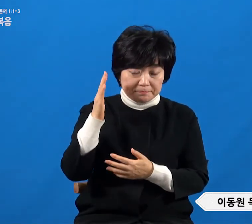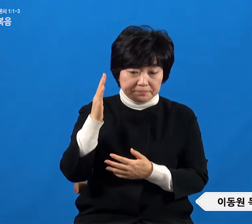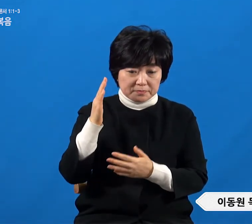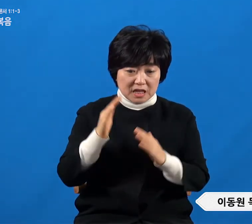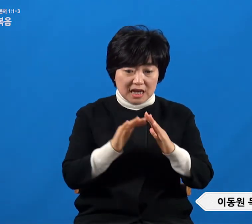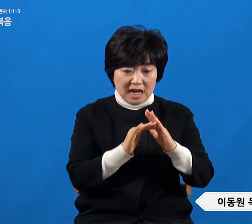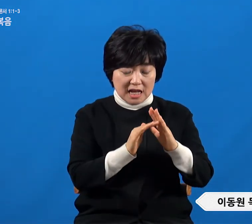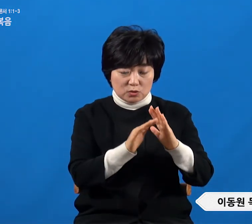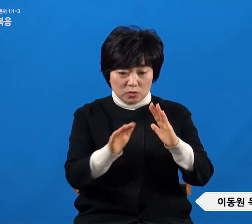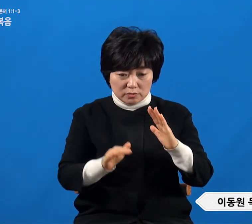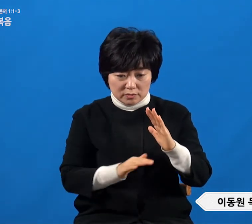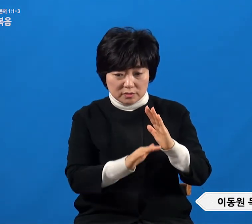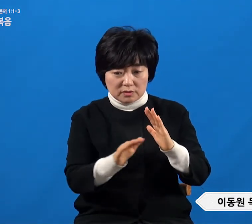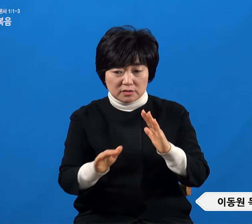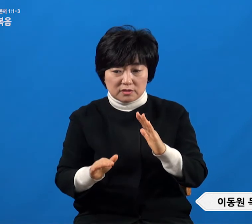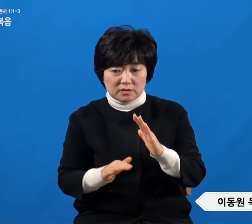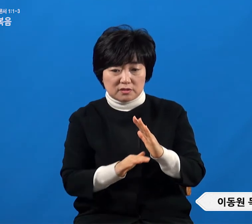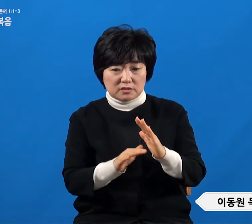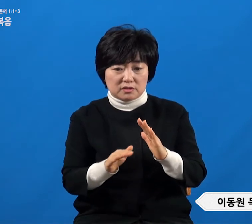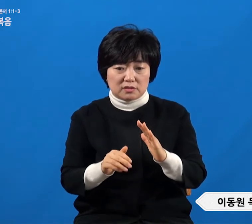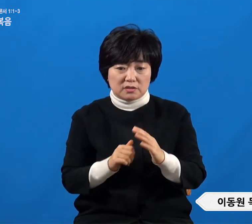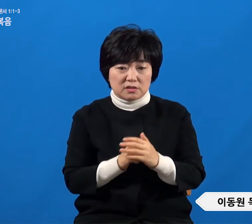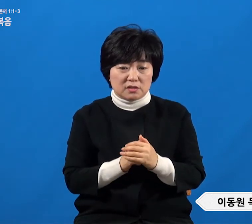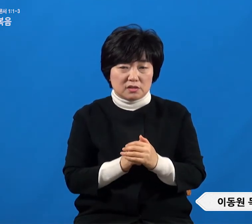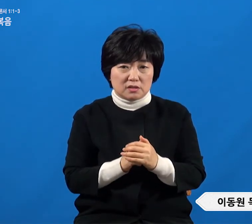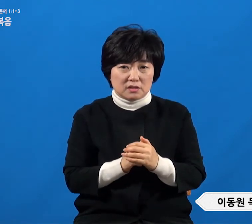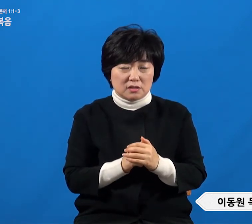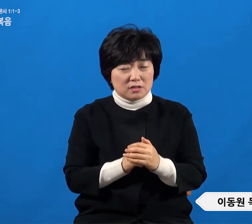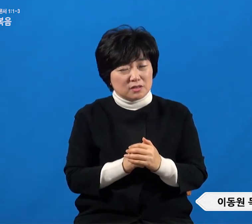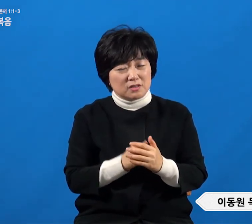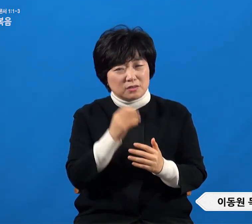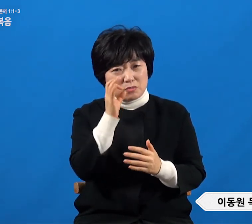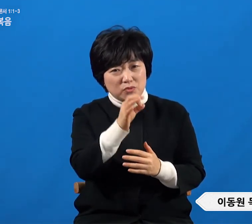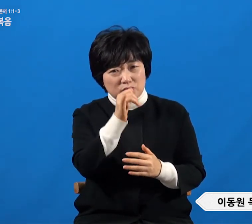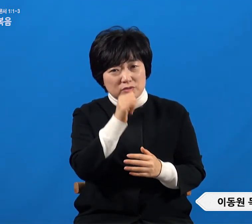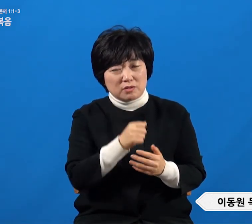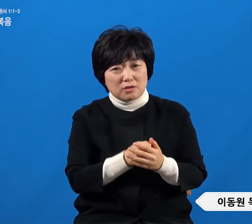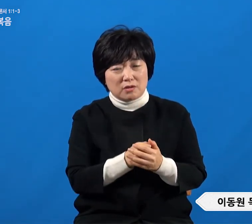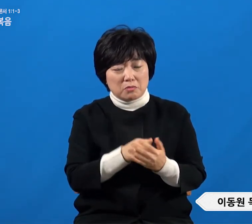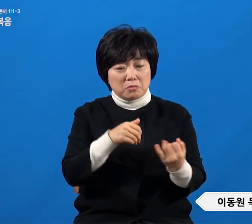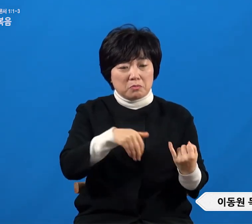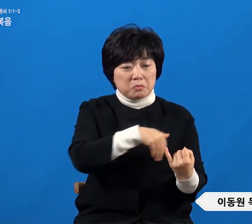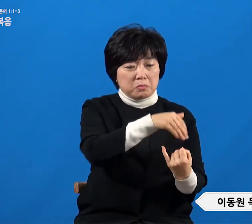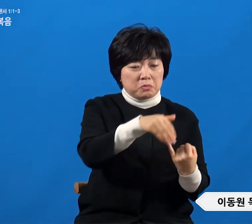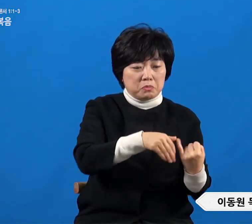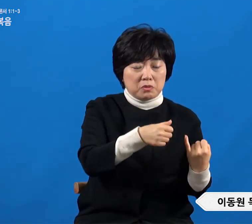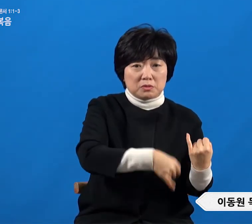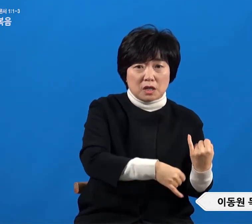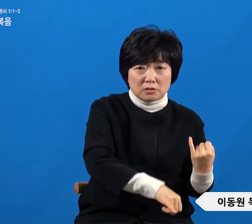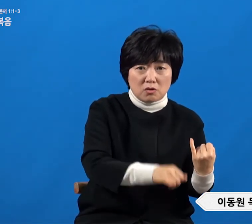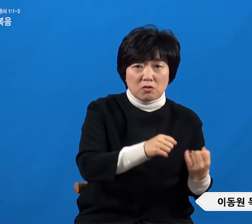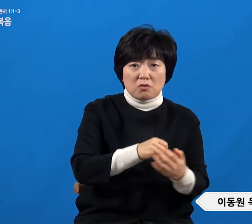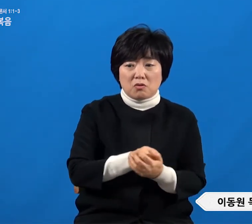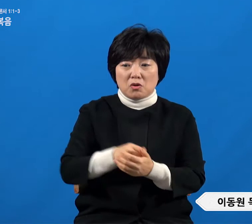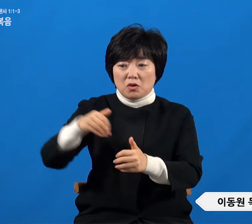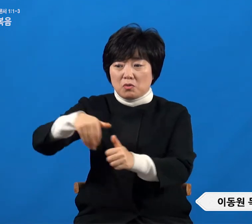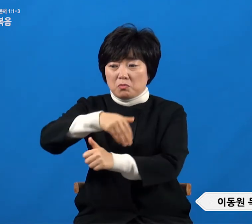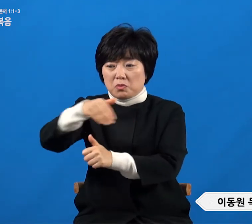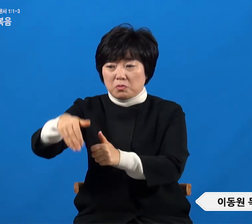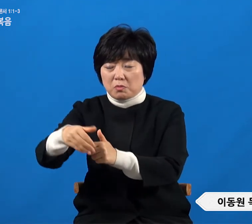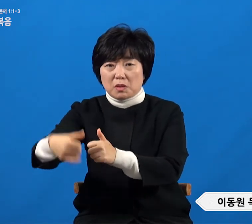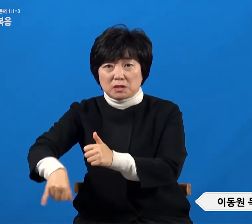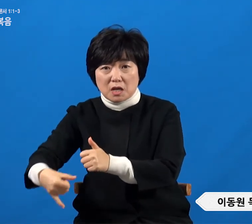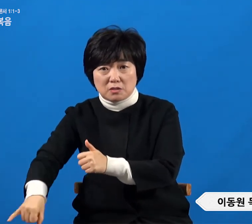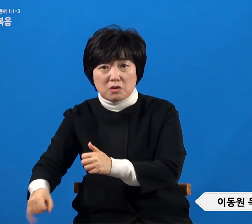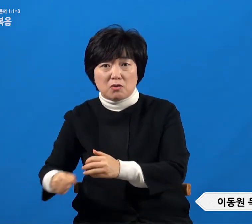못한 가정들을 우리 눈앞에서 목도하고 있습니다. 싱글맘, 싱글 데디, 자녀와